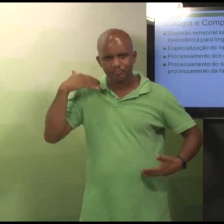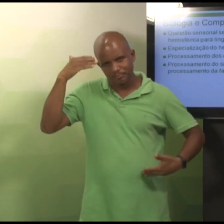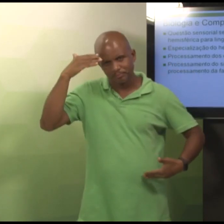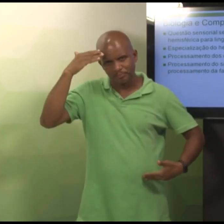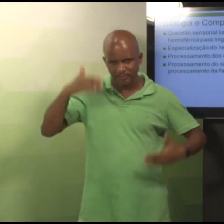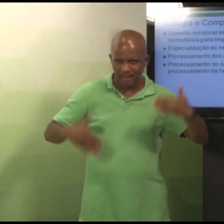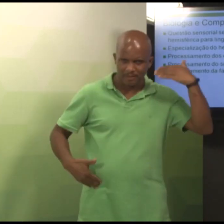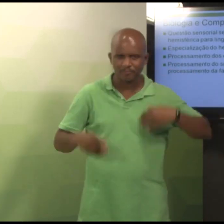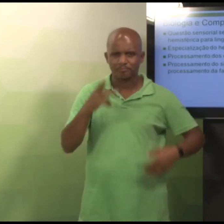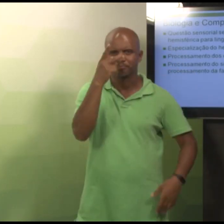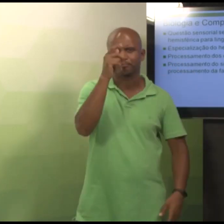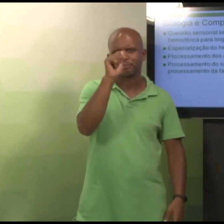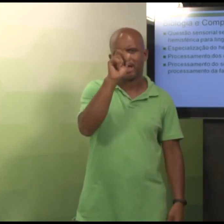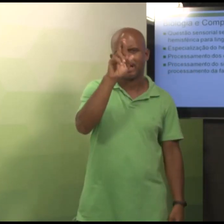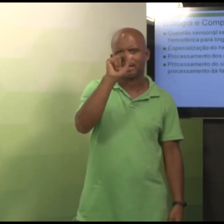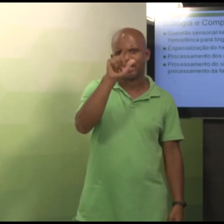Temos aqui,